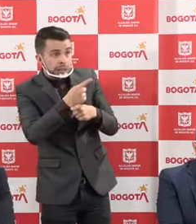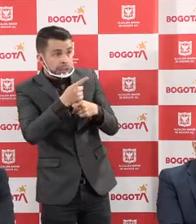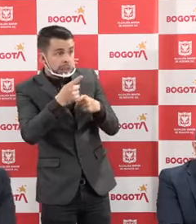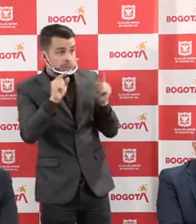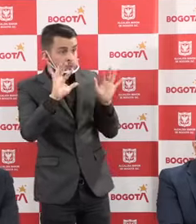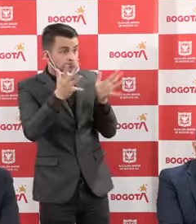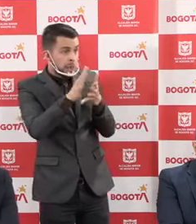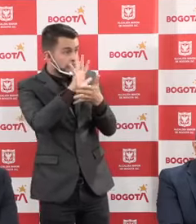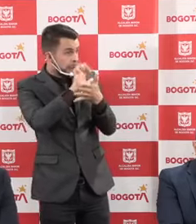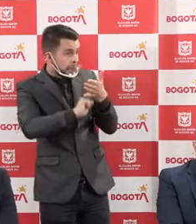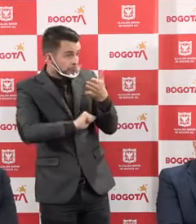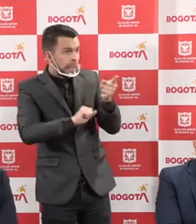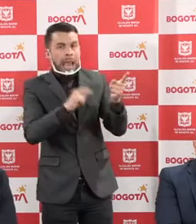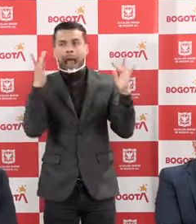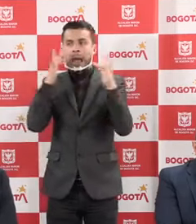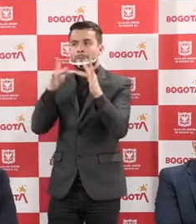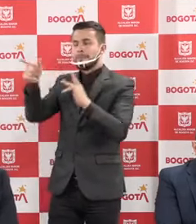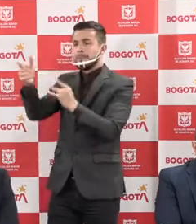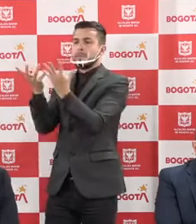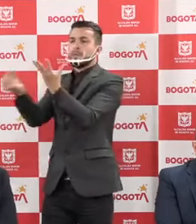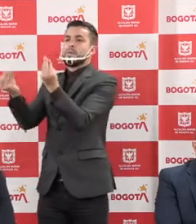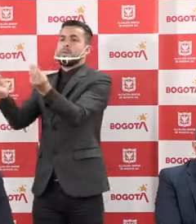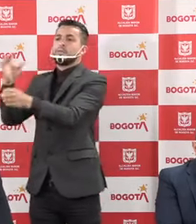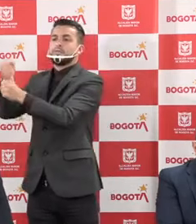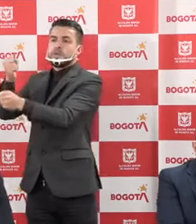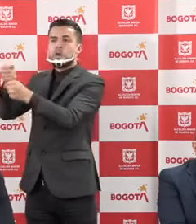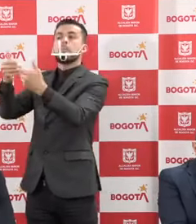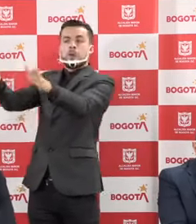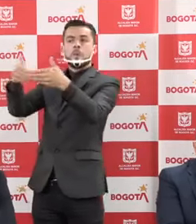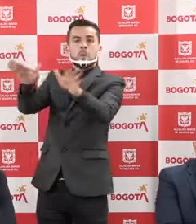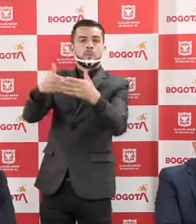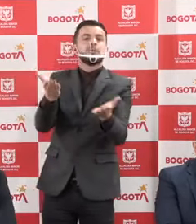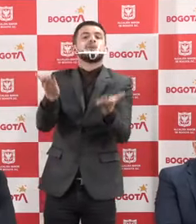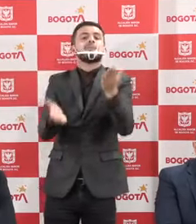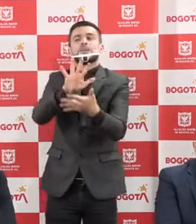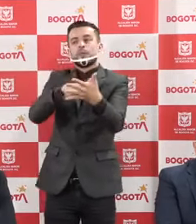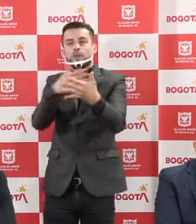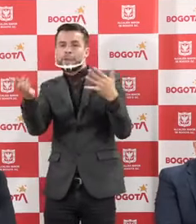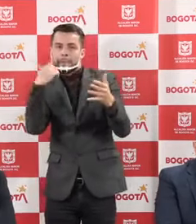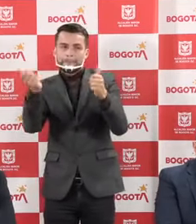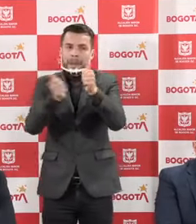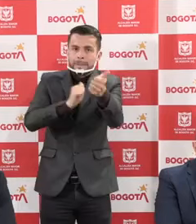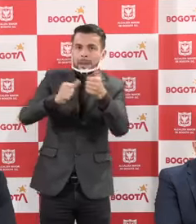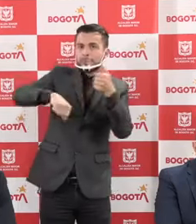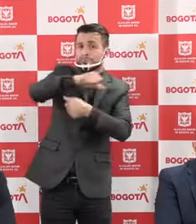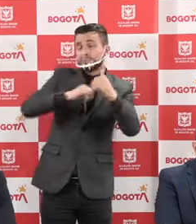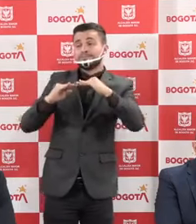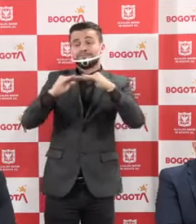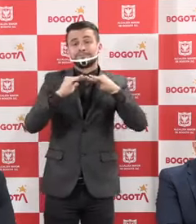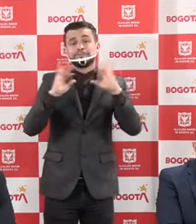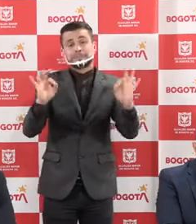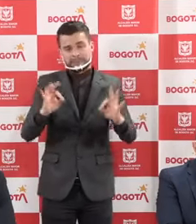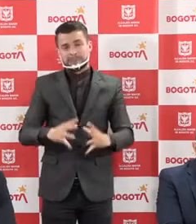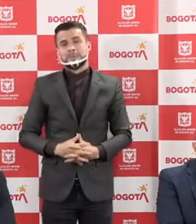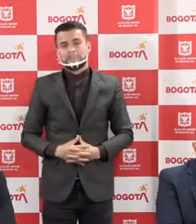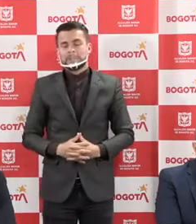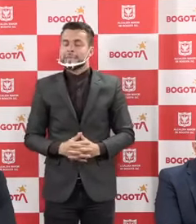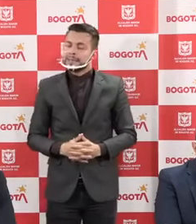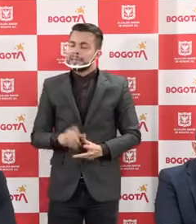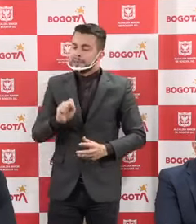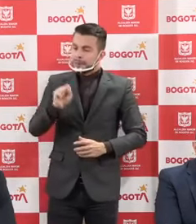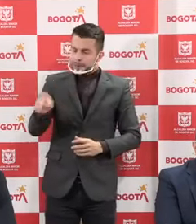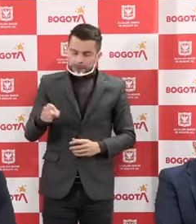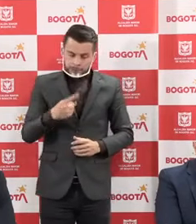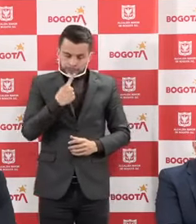empresarial pregunta saragó de los noticias rcn justamente con los cambios que se han hecho las oficinas tenían excepción de trabajar el jueves